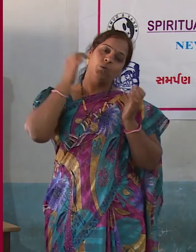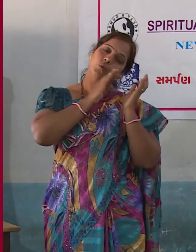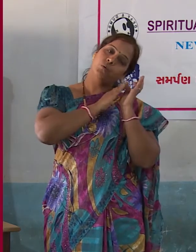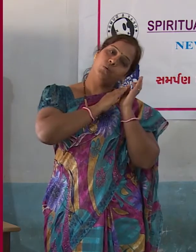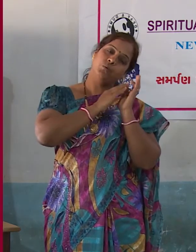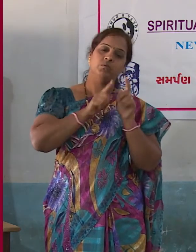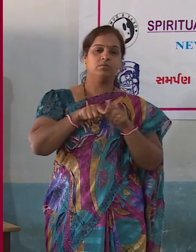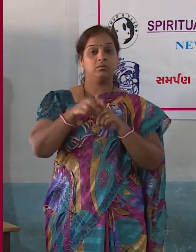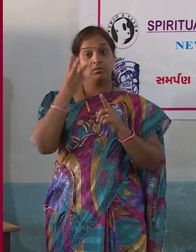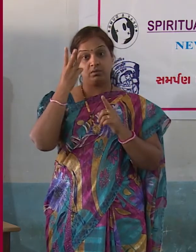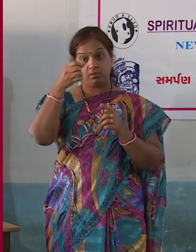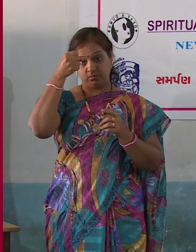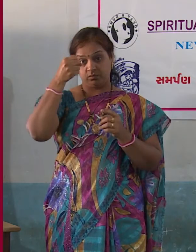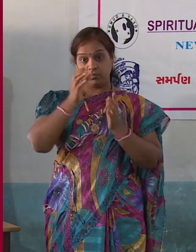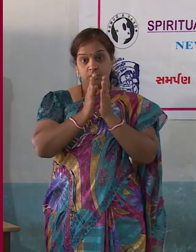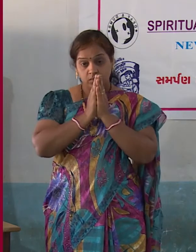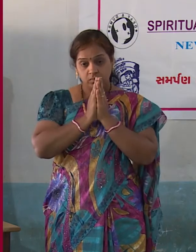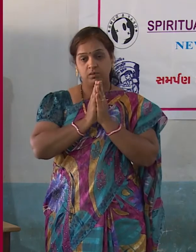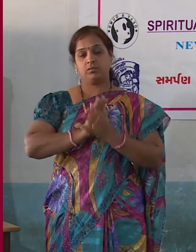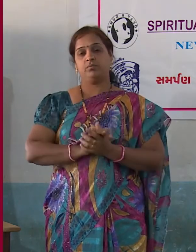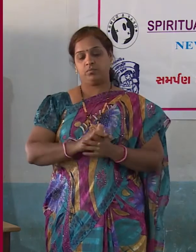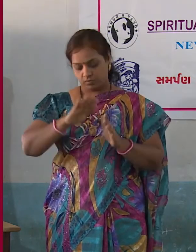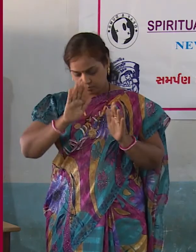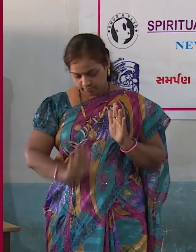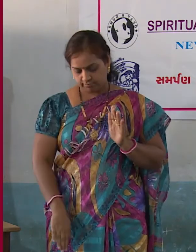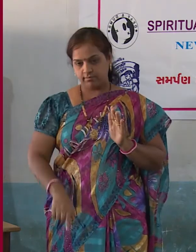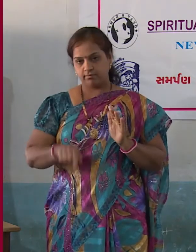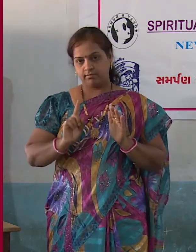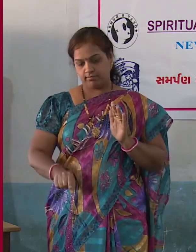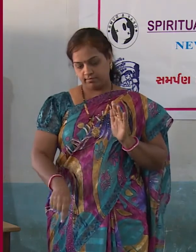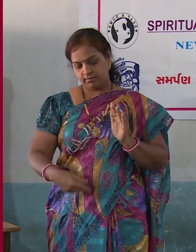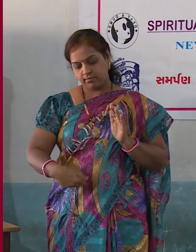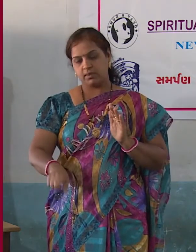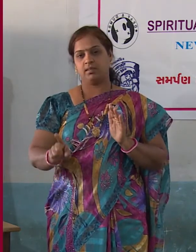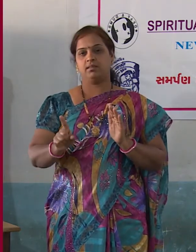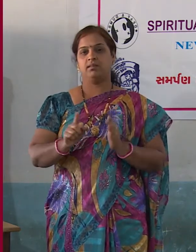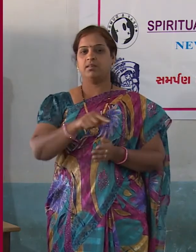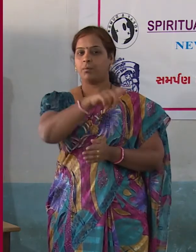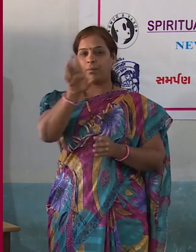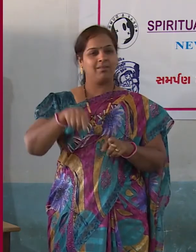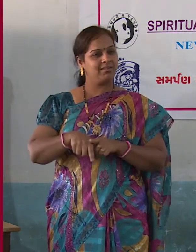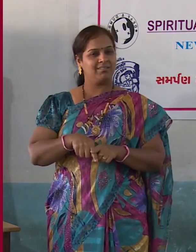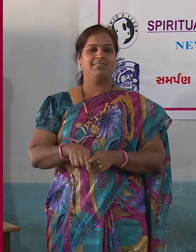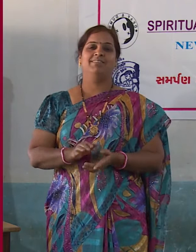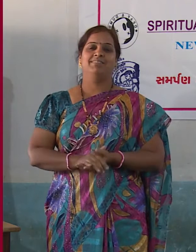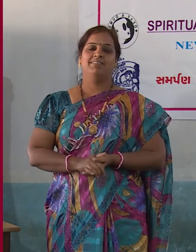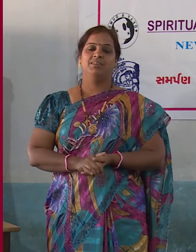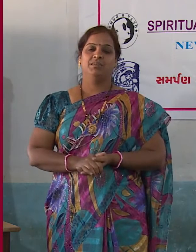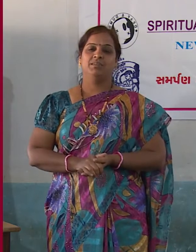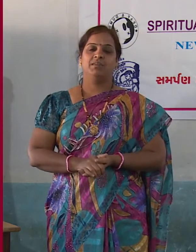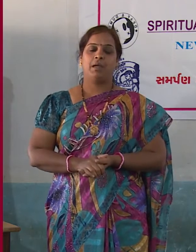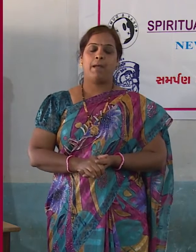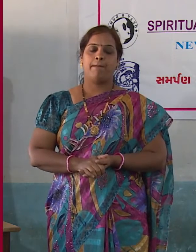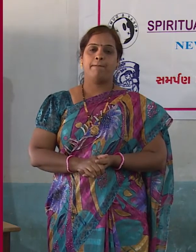और उसके नीचे, सबसे नीचे साकारी दुनिया, जिसको स्थूल लोक भी